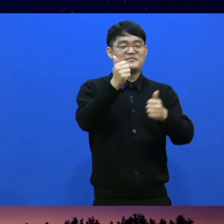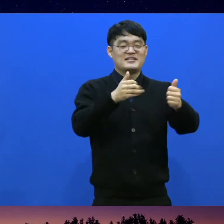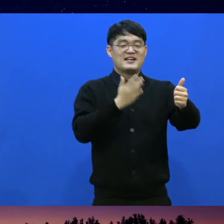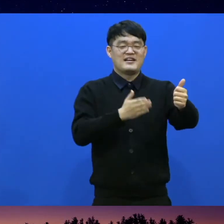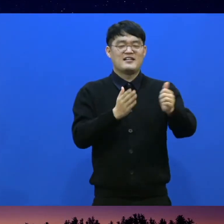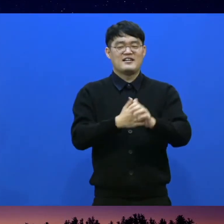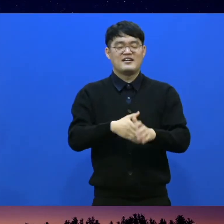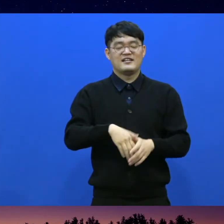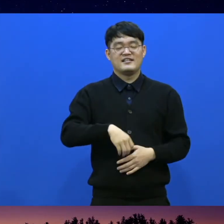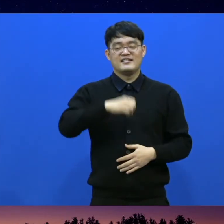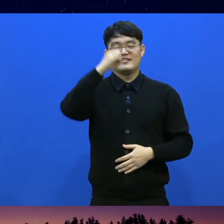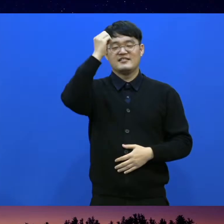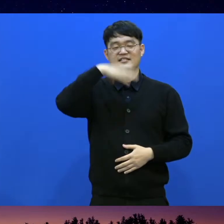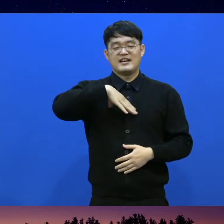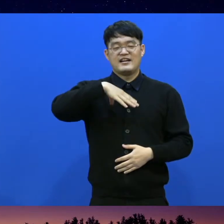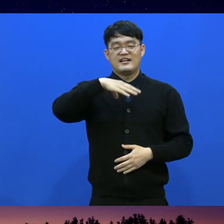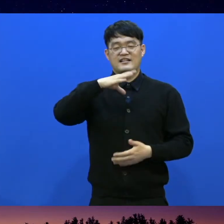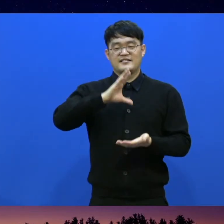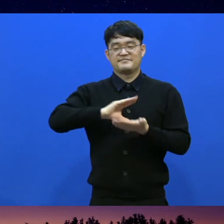갑니다.